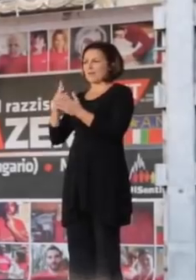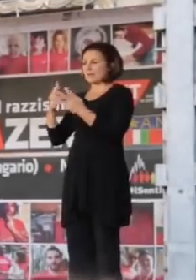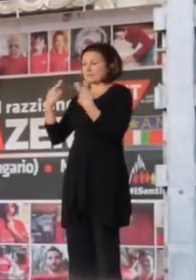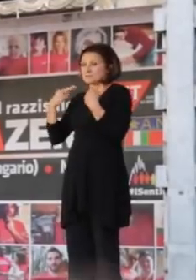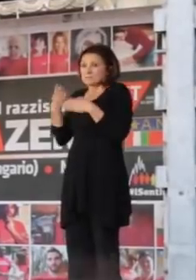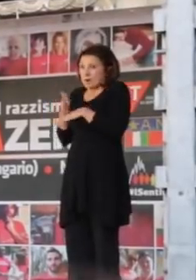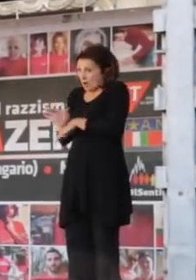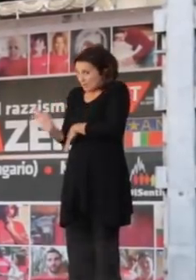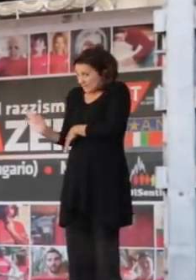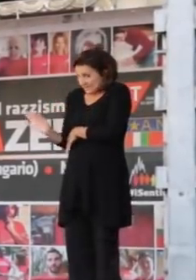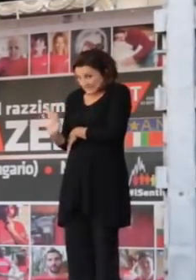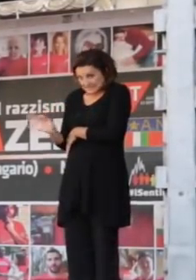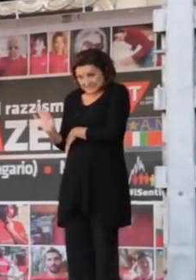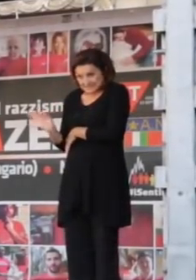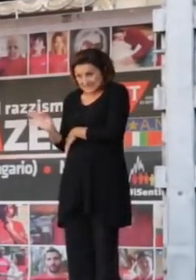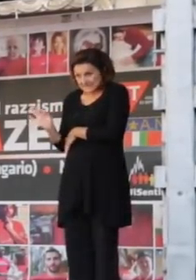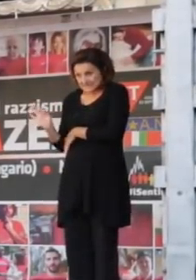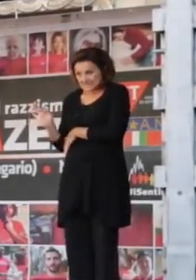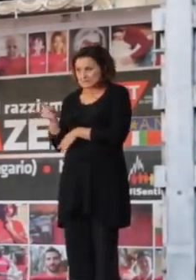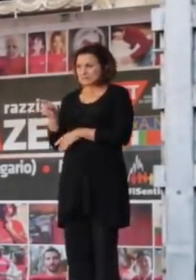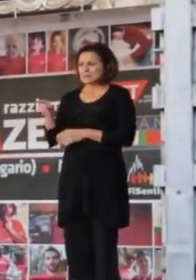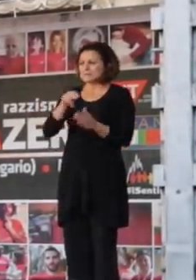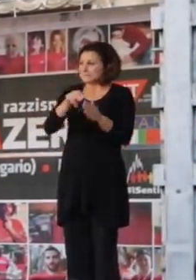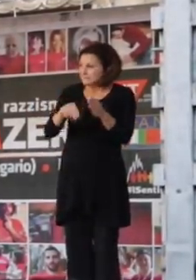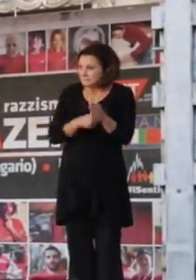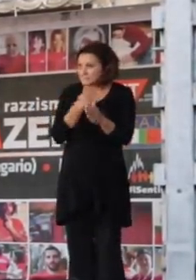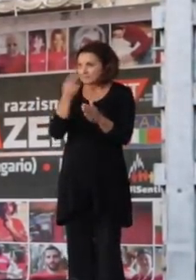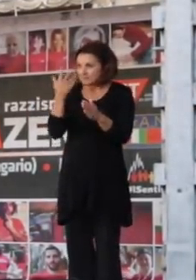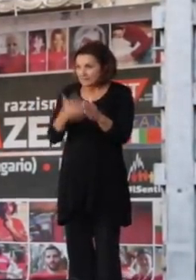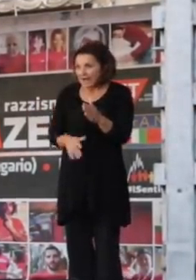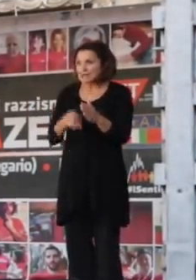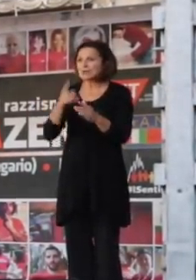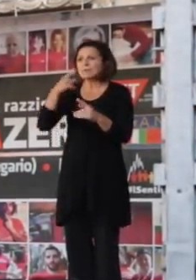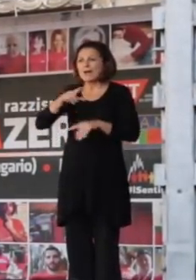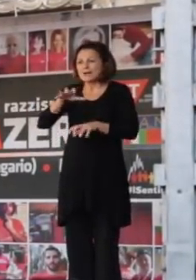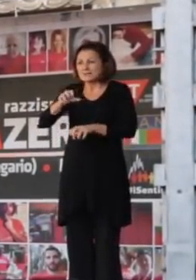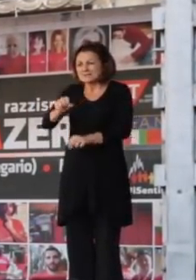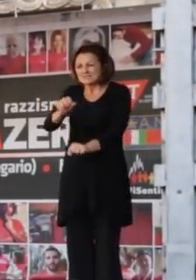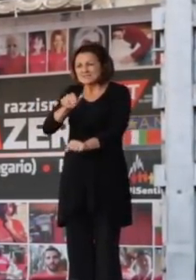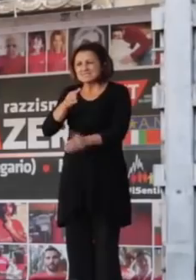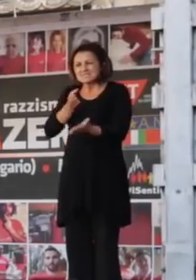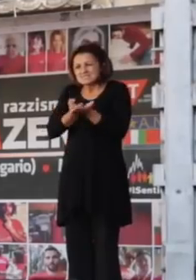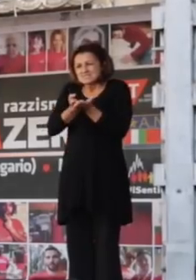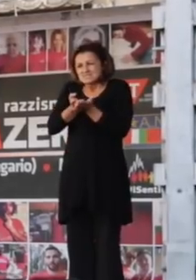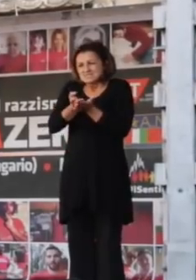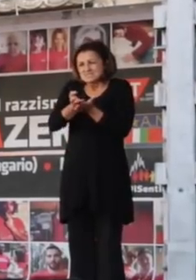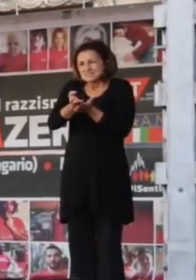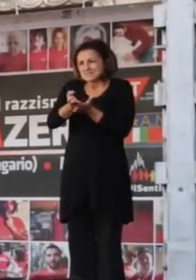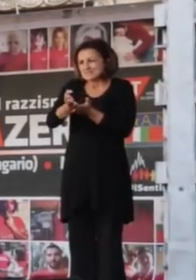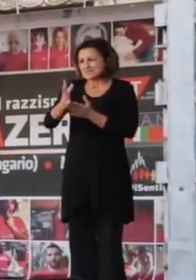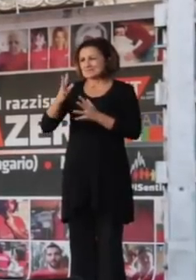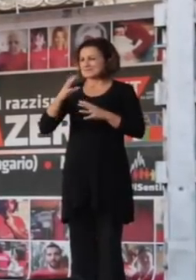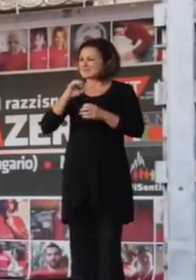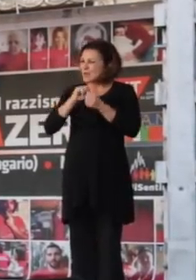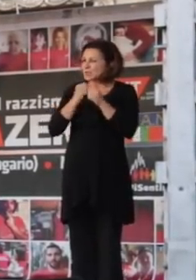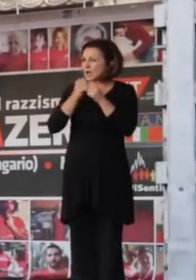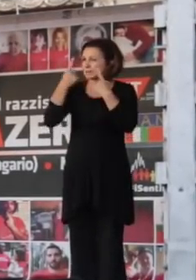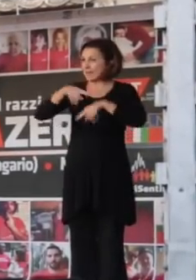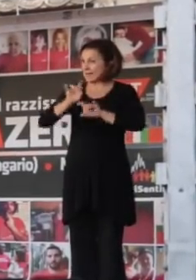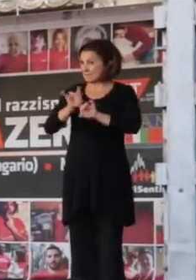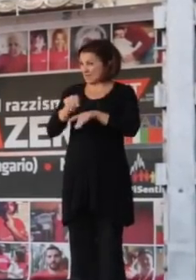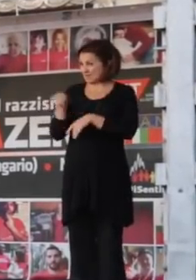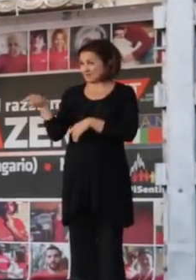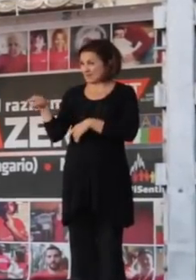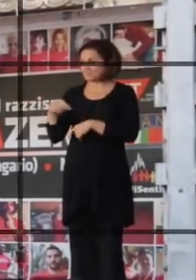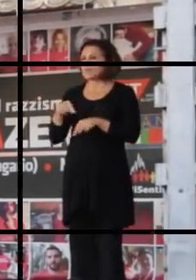procedere alla garanzia delle libertà. Ora è sempre la resistenza, ora è sempre